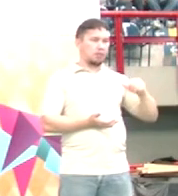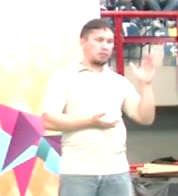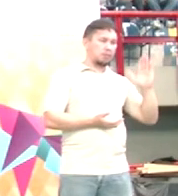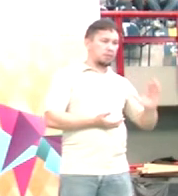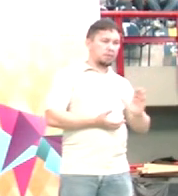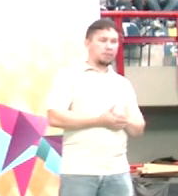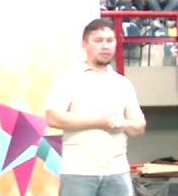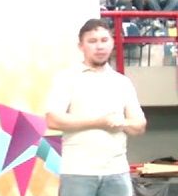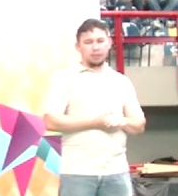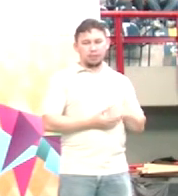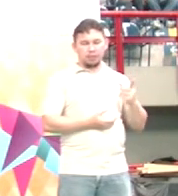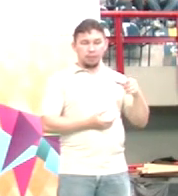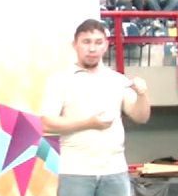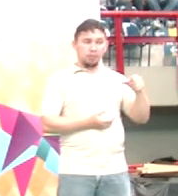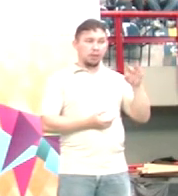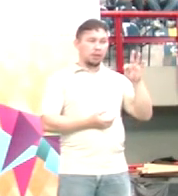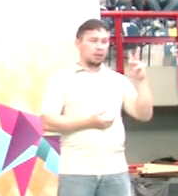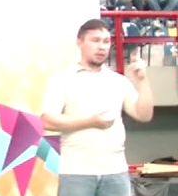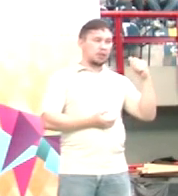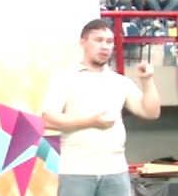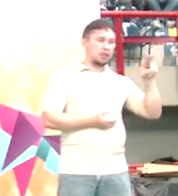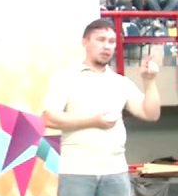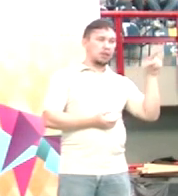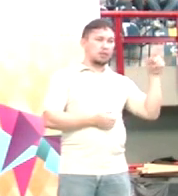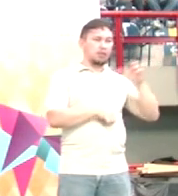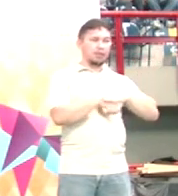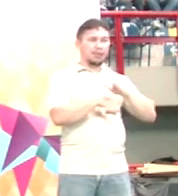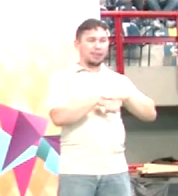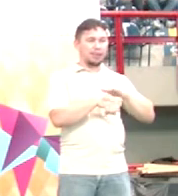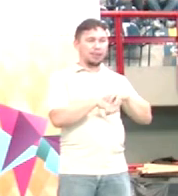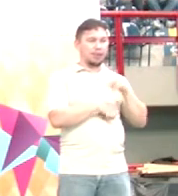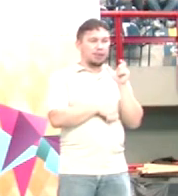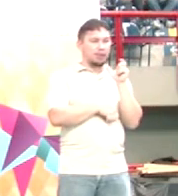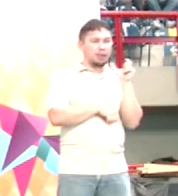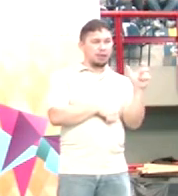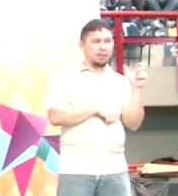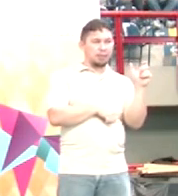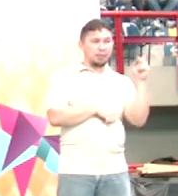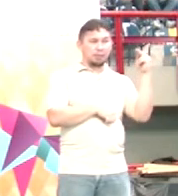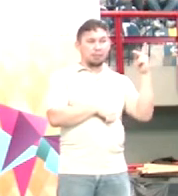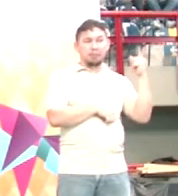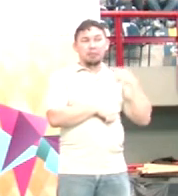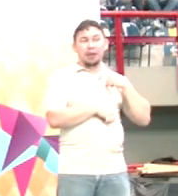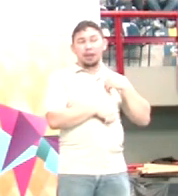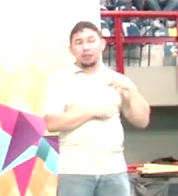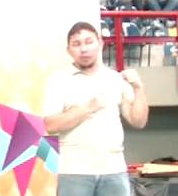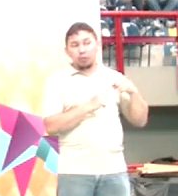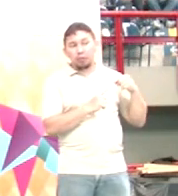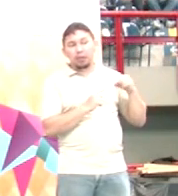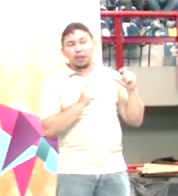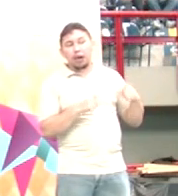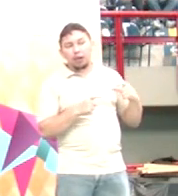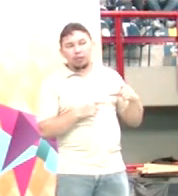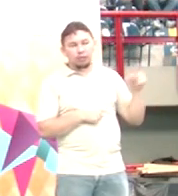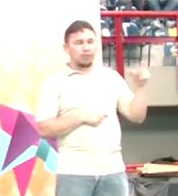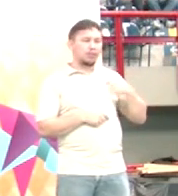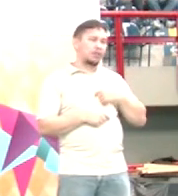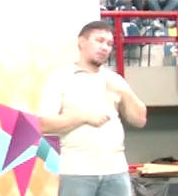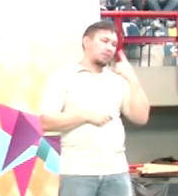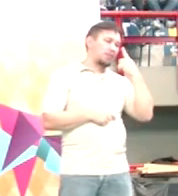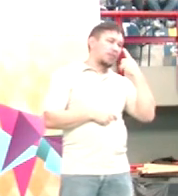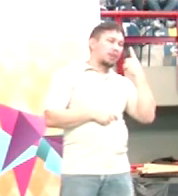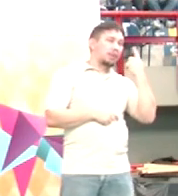Brasil, tchau é uma palavra italiana, você coloca entre aspas, tchau, pizza, tá certo? E por aí